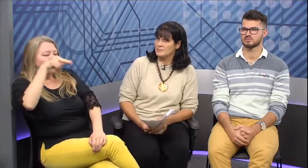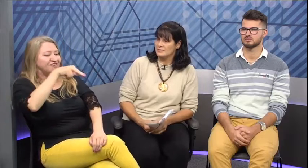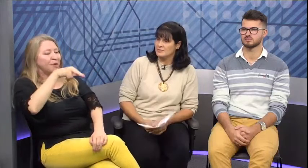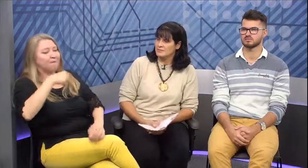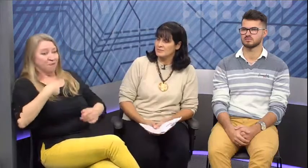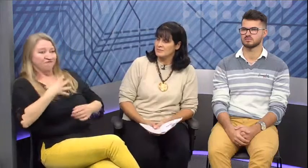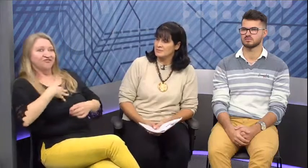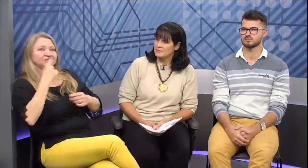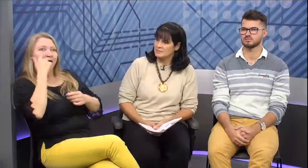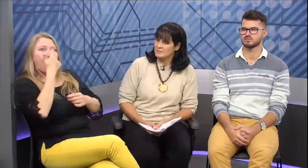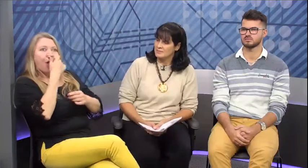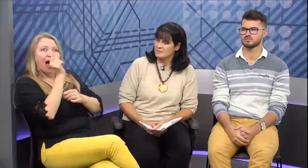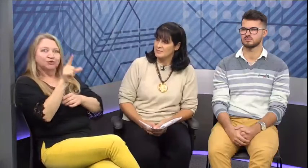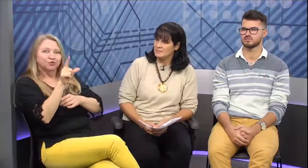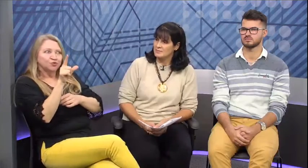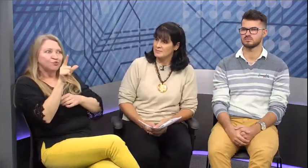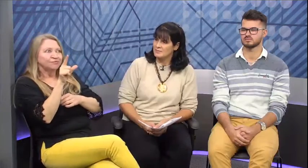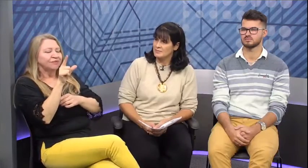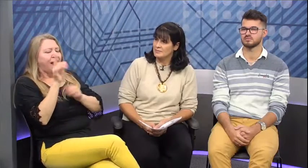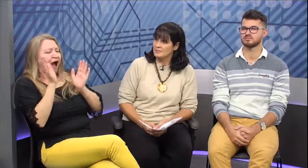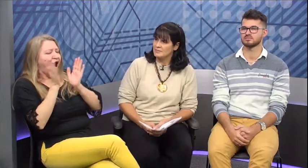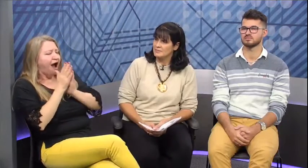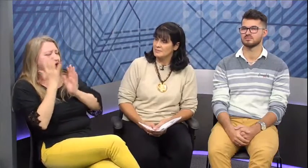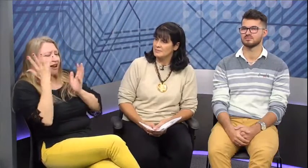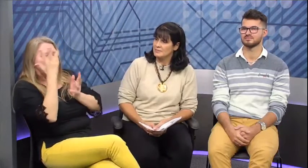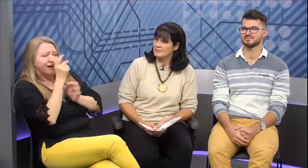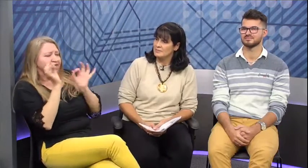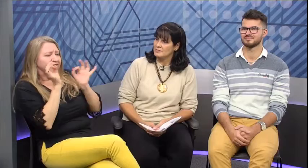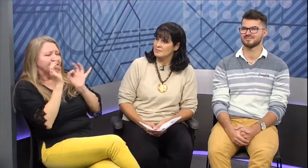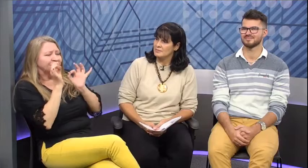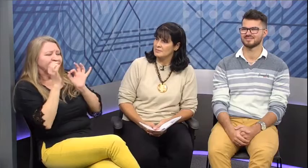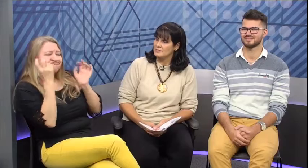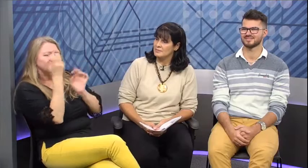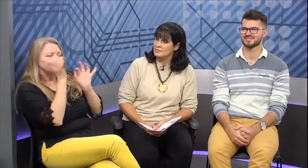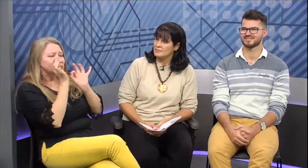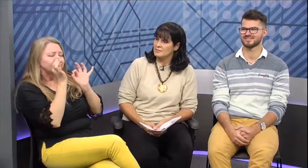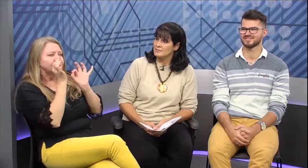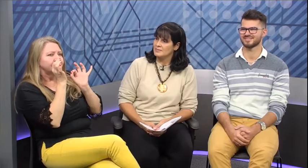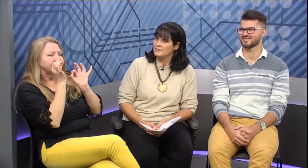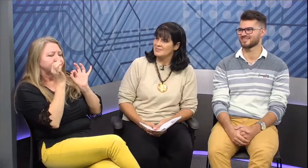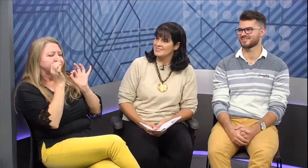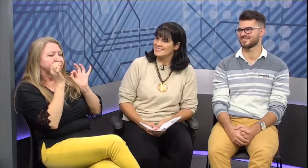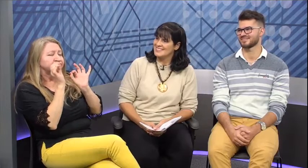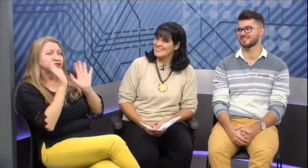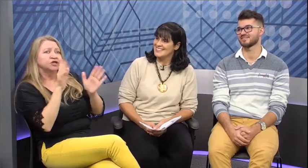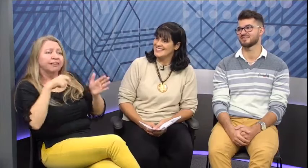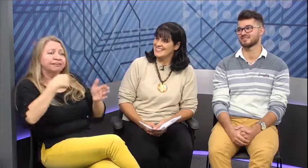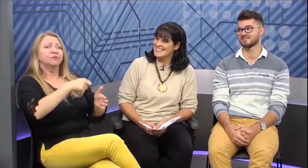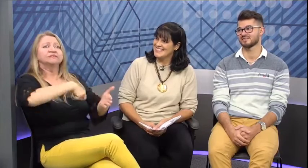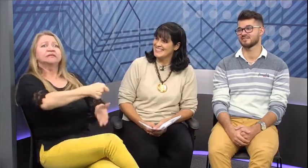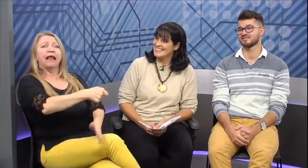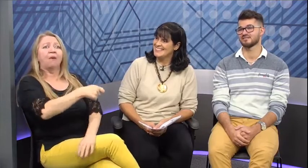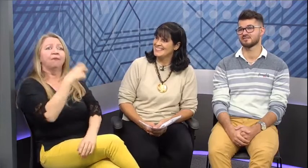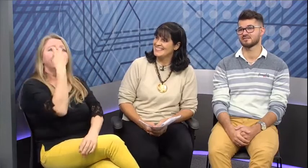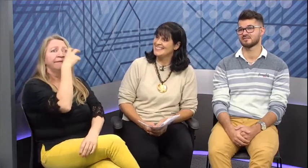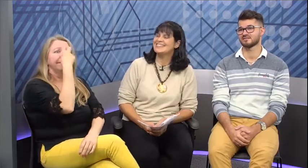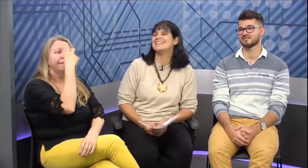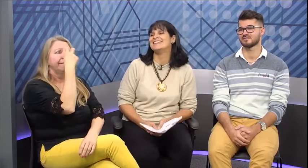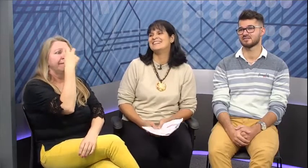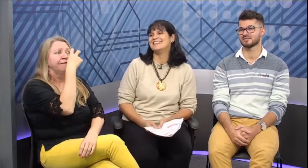fono da clínica, né, para que e ela foi ver, ela falou: "Nossa, ele tem os olhos azuis, que lindo", né? E aí ela mesma